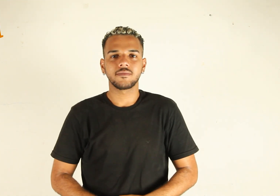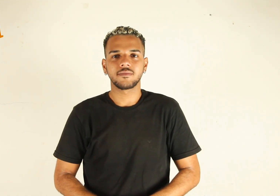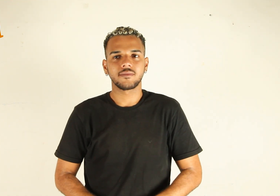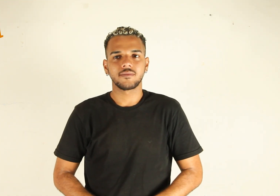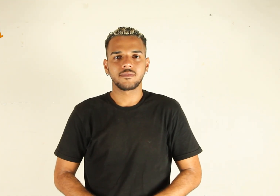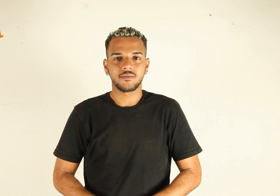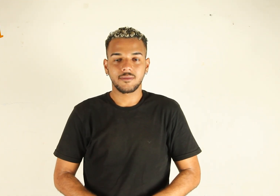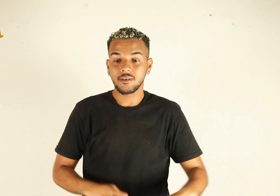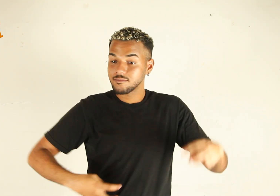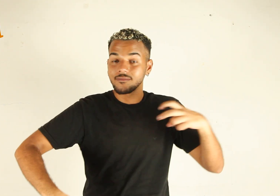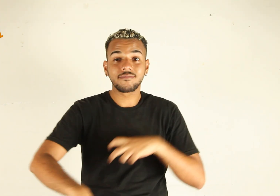onde o saber circula.